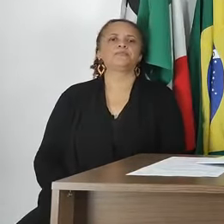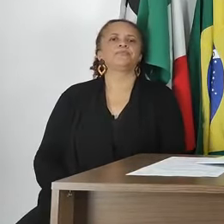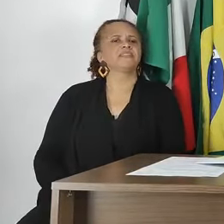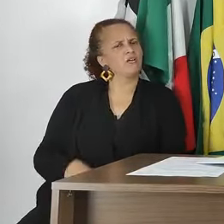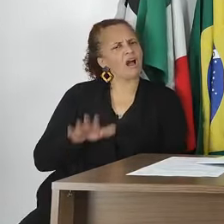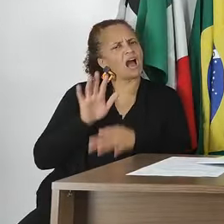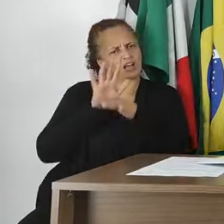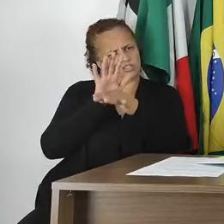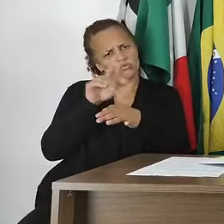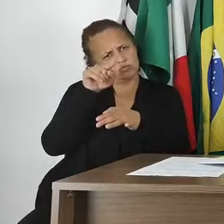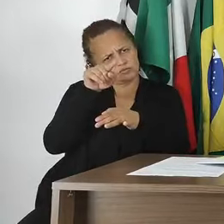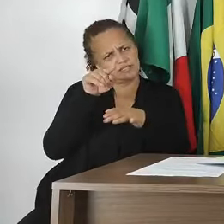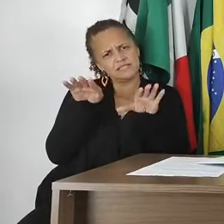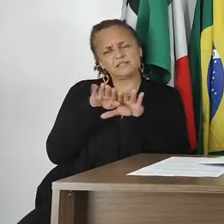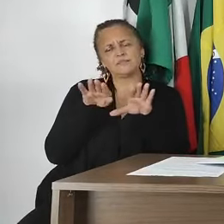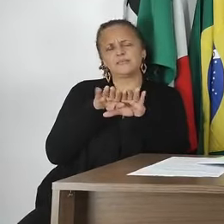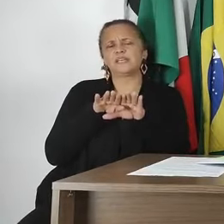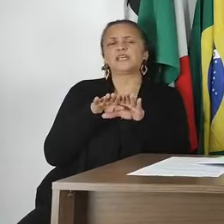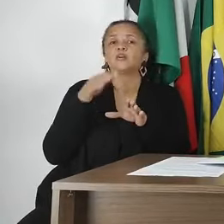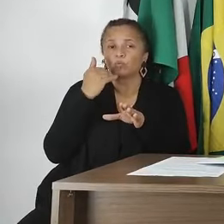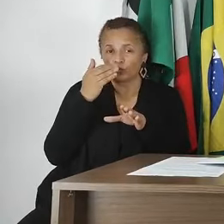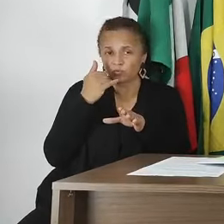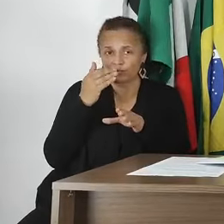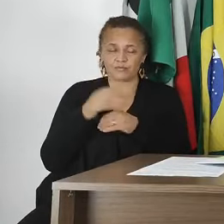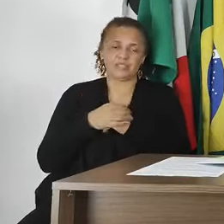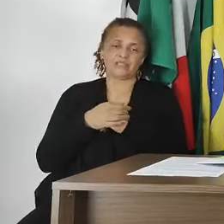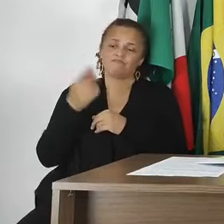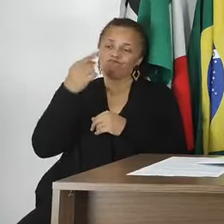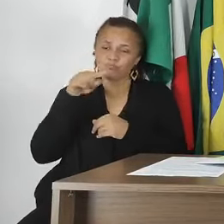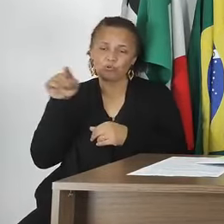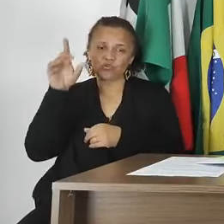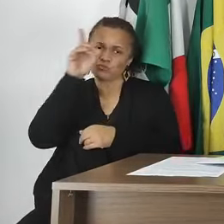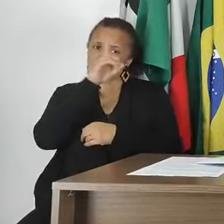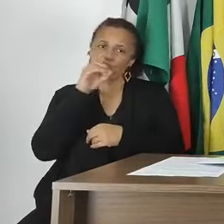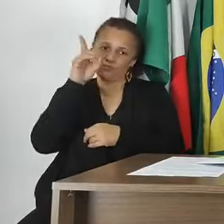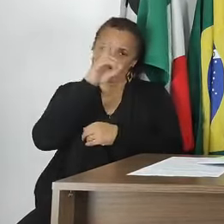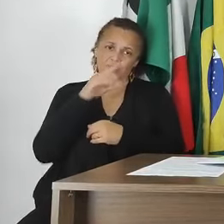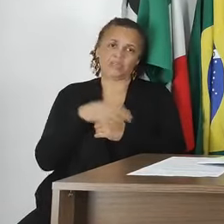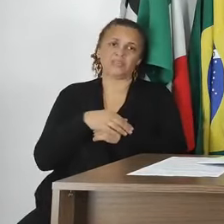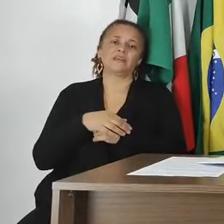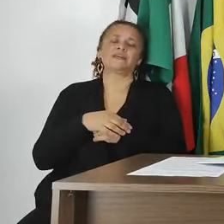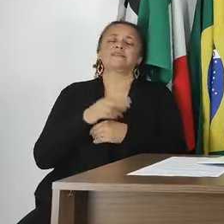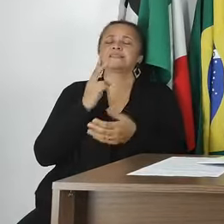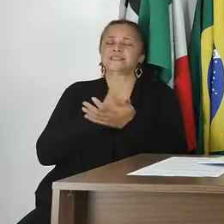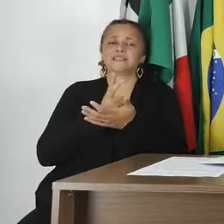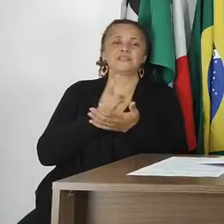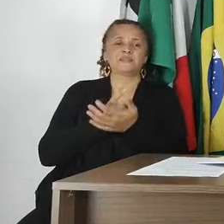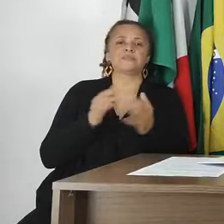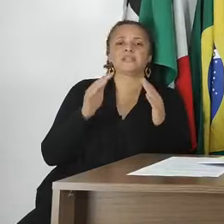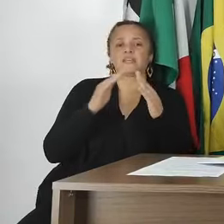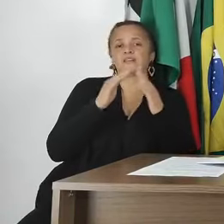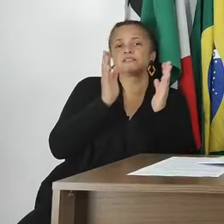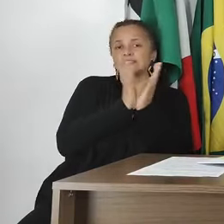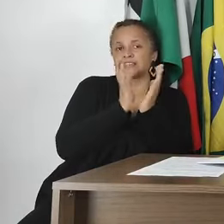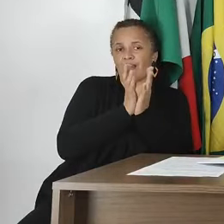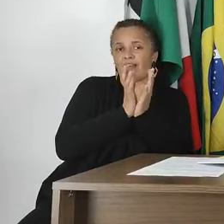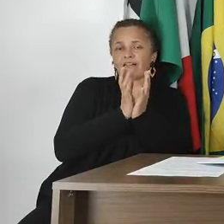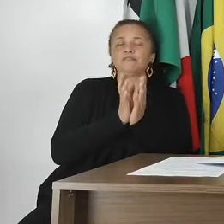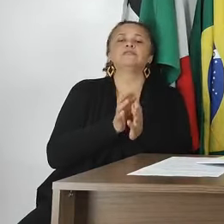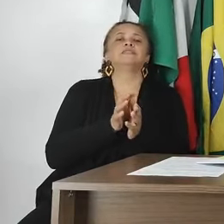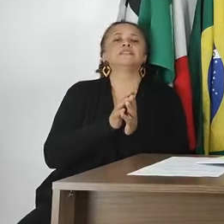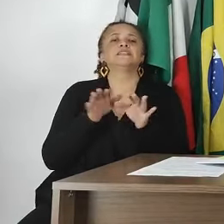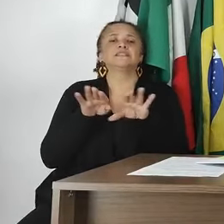quilo, ajuda a nossa igreja. Né? A arrecadação todo último domingo, nós estamos apresentando, cada célula traz a quantidade de alimentos.